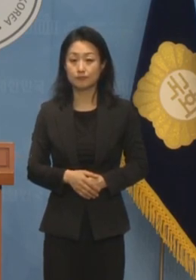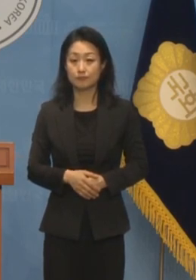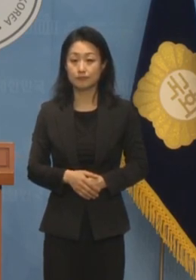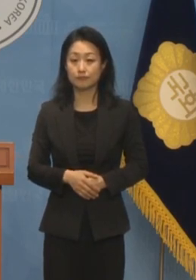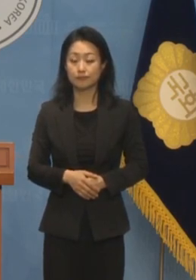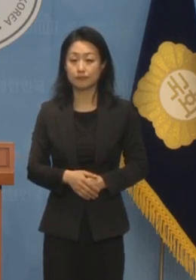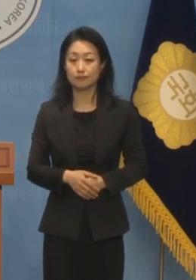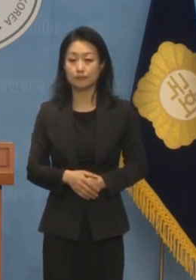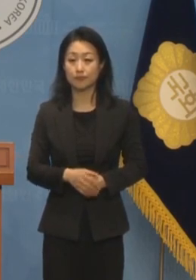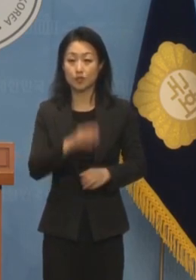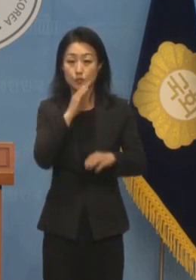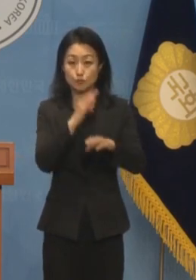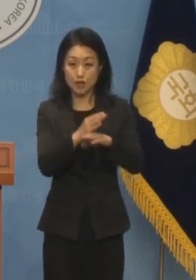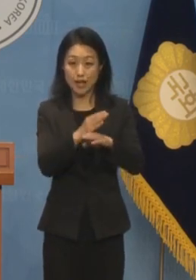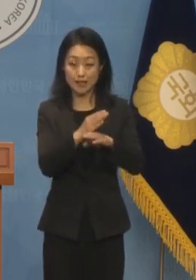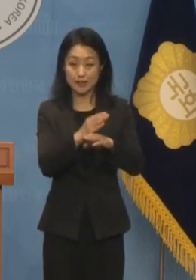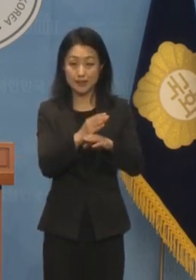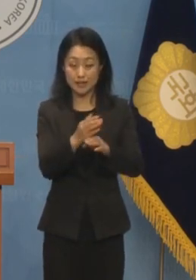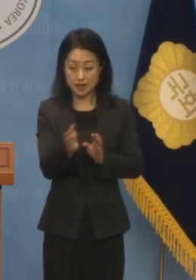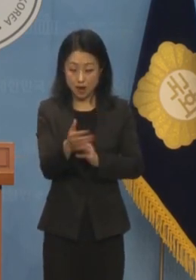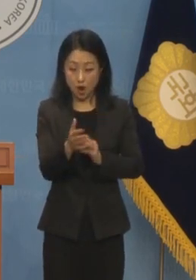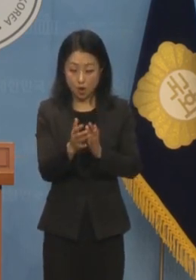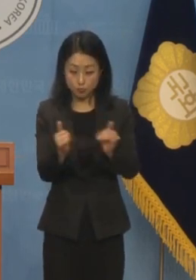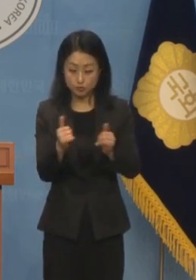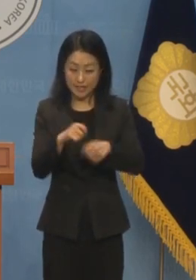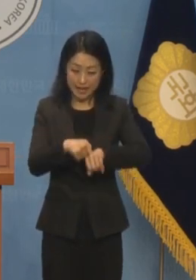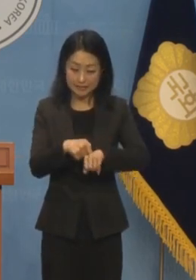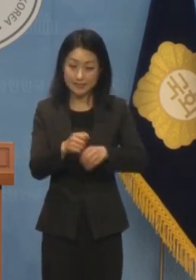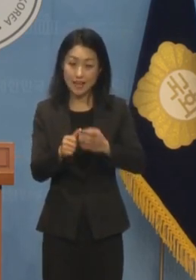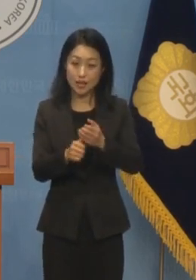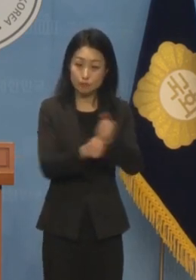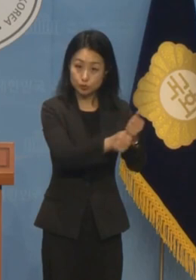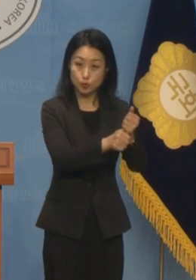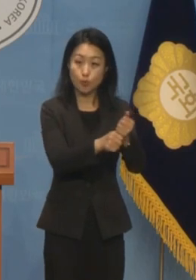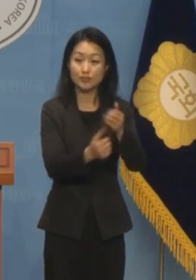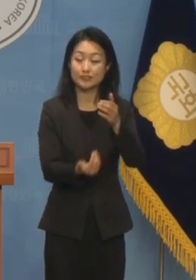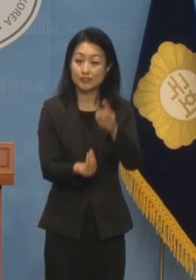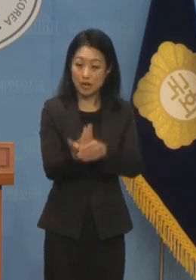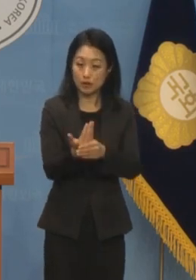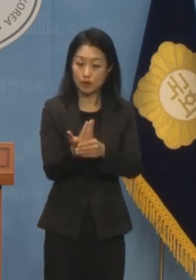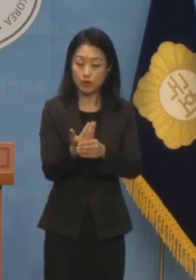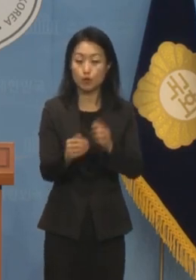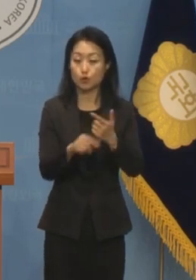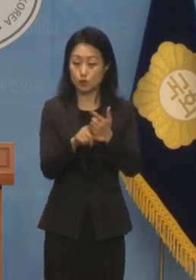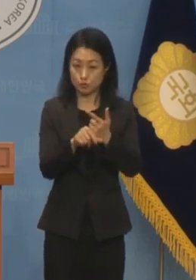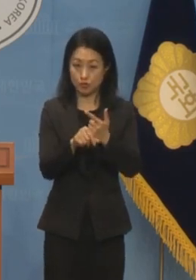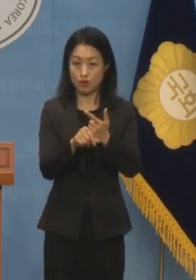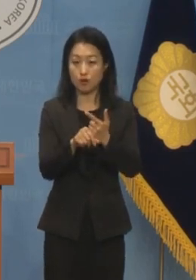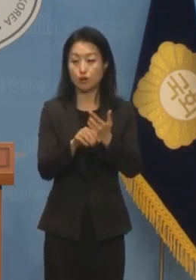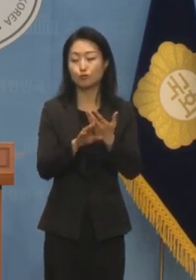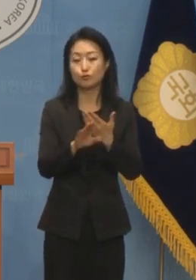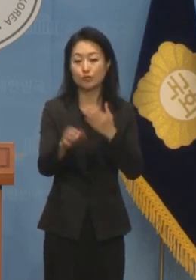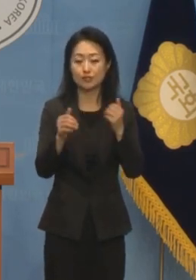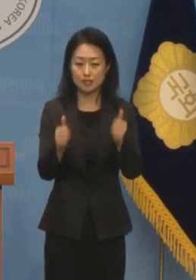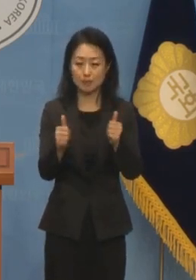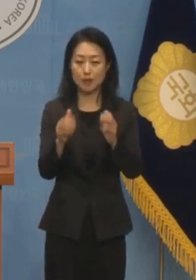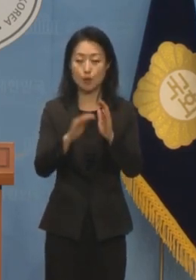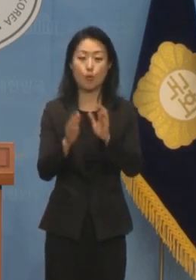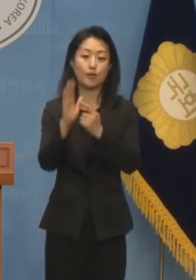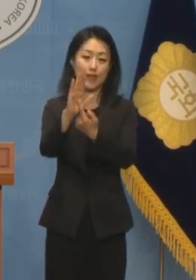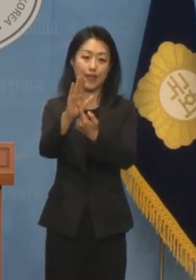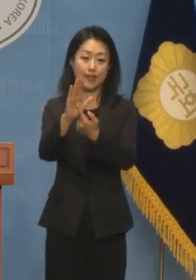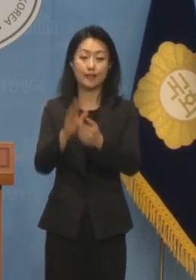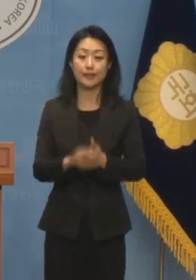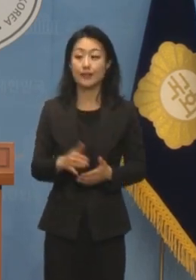강제 북송 사건 역시도 6월을 기점으로 해서 공개가 원칙입니다. 그렇다면